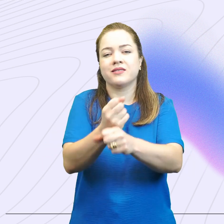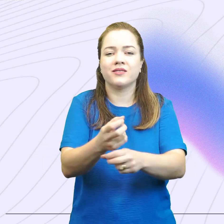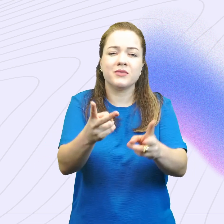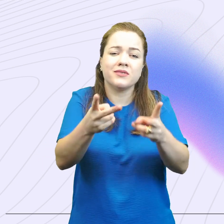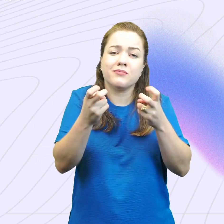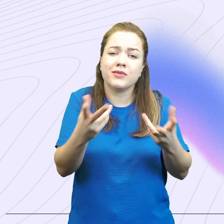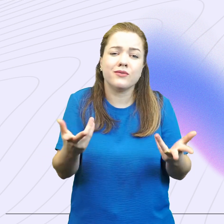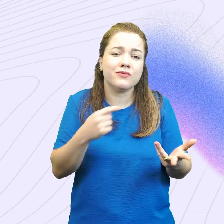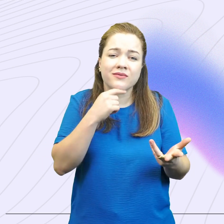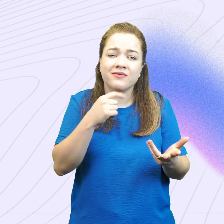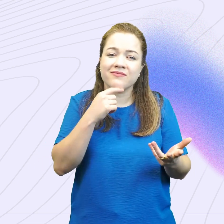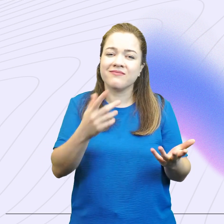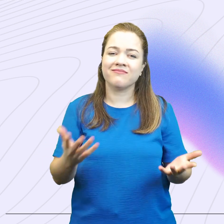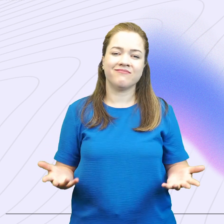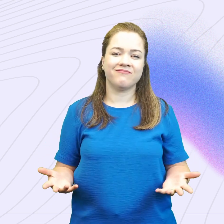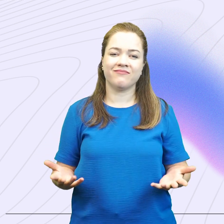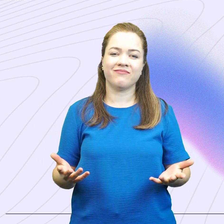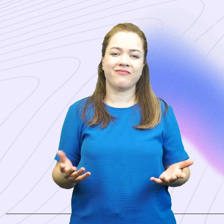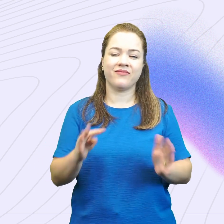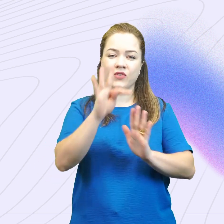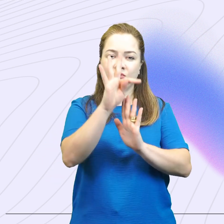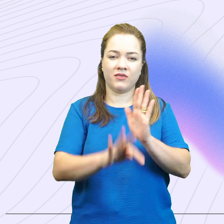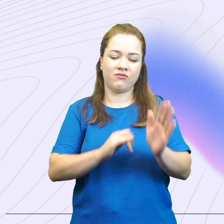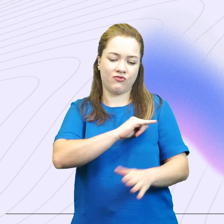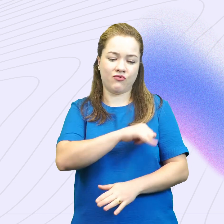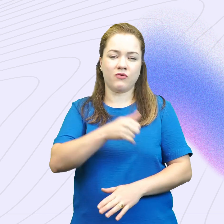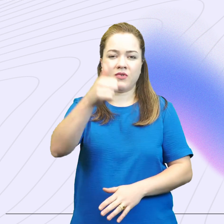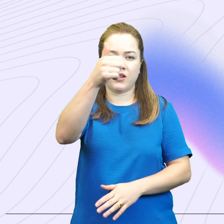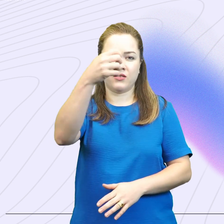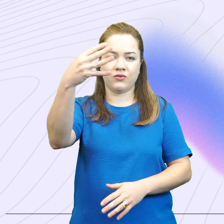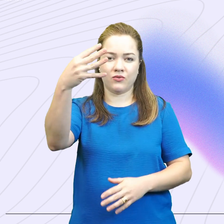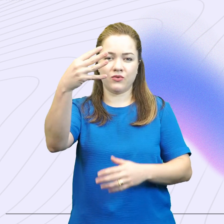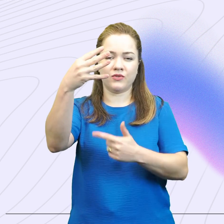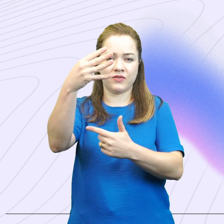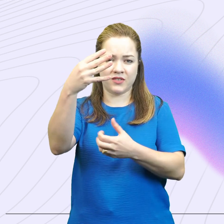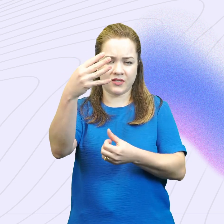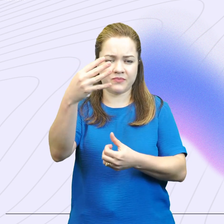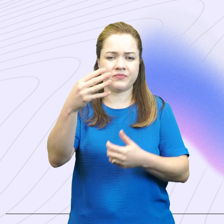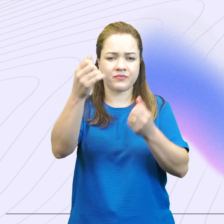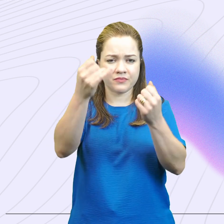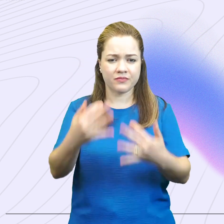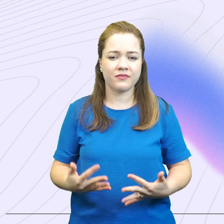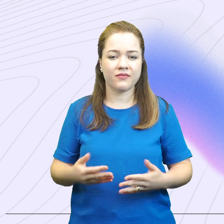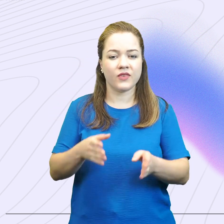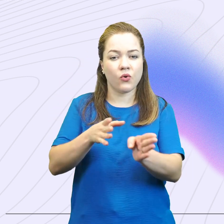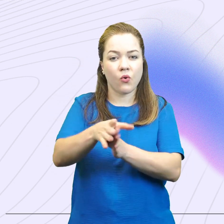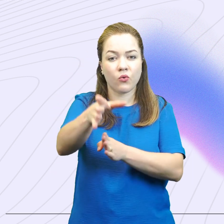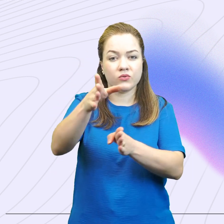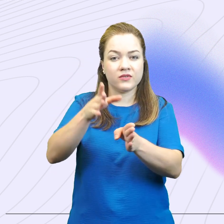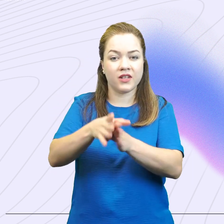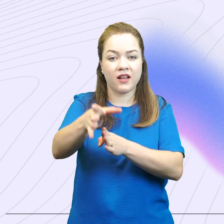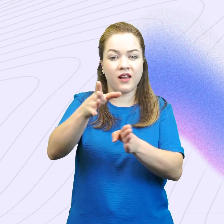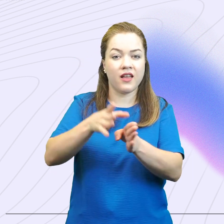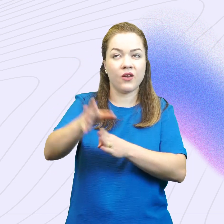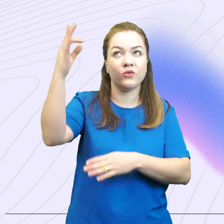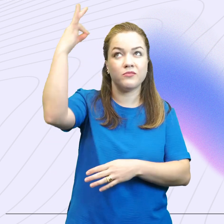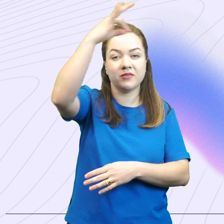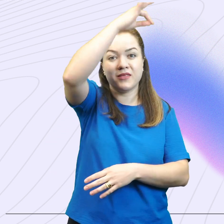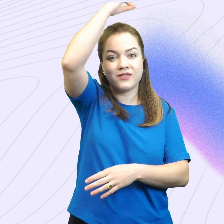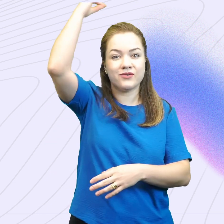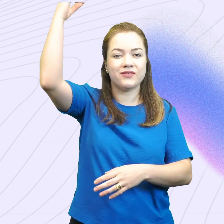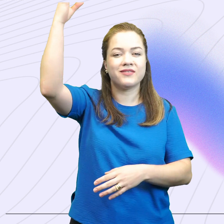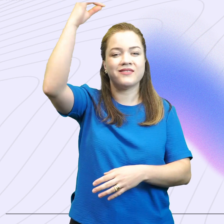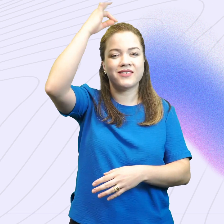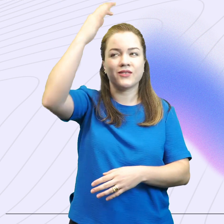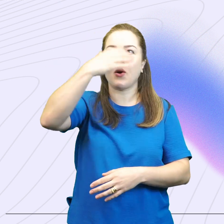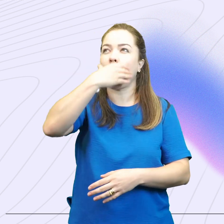condições. O texto de João 14, 26 diz: mas o conselheiro, o Espírito Santo, que o